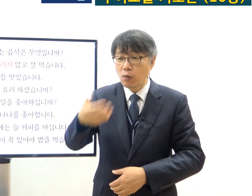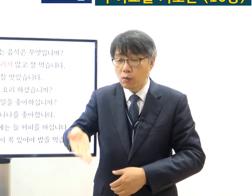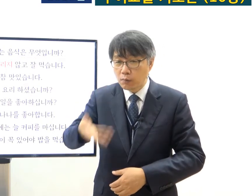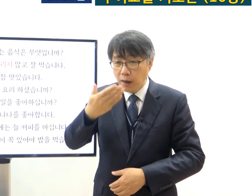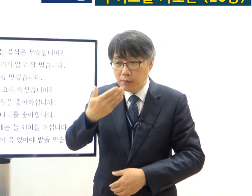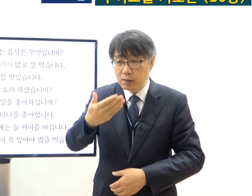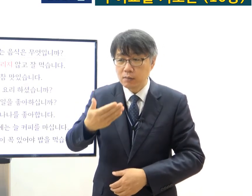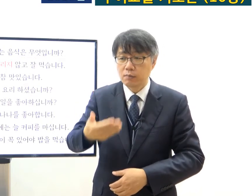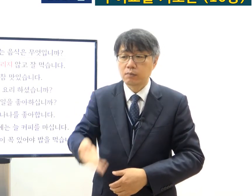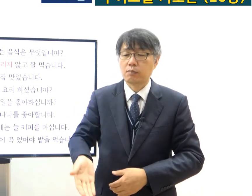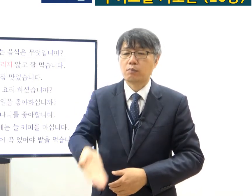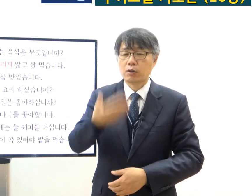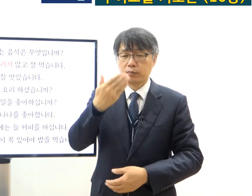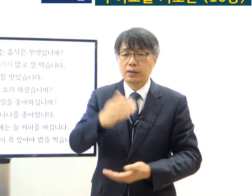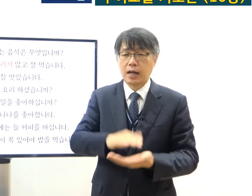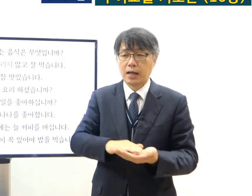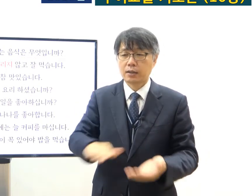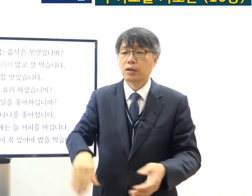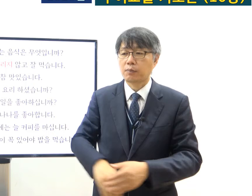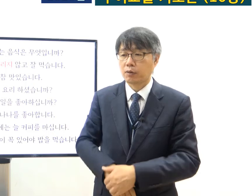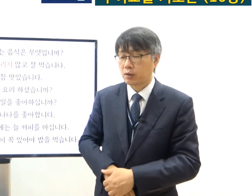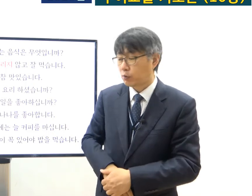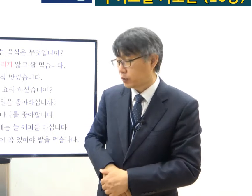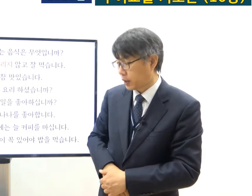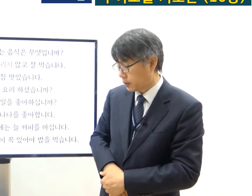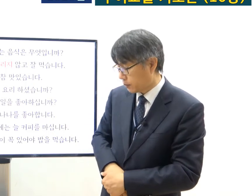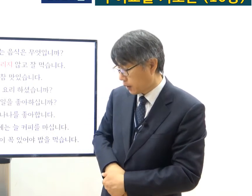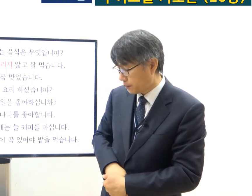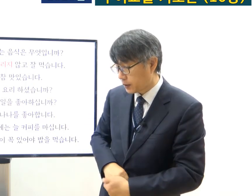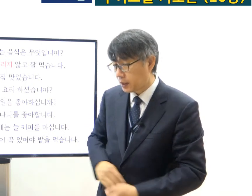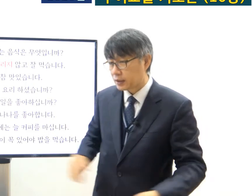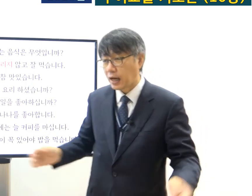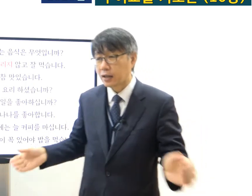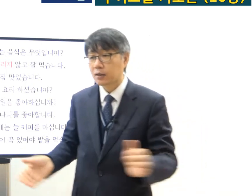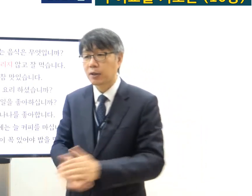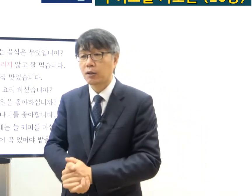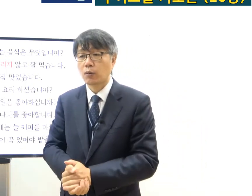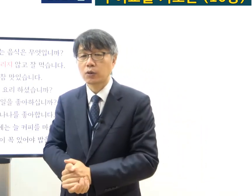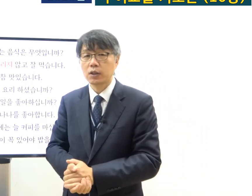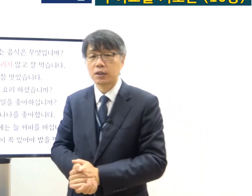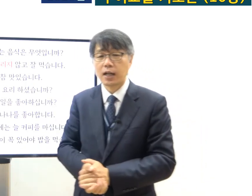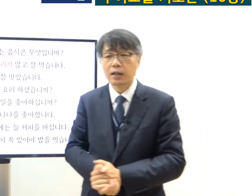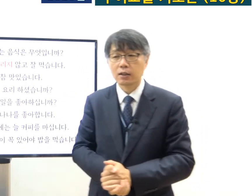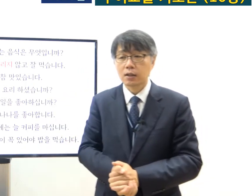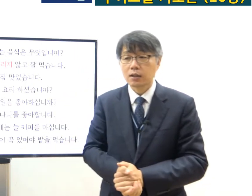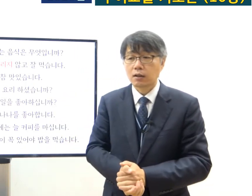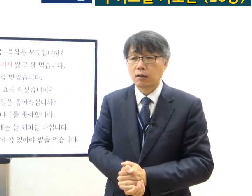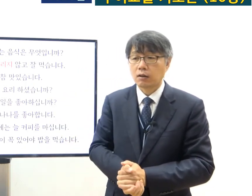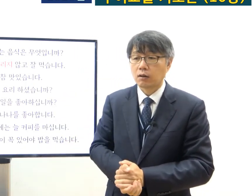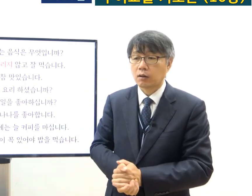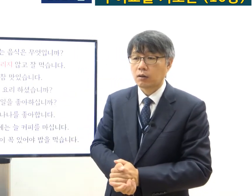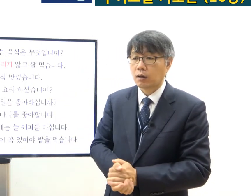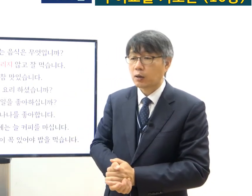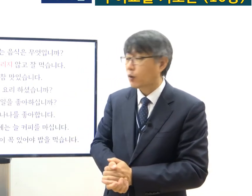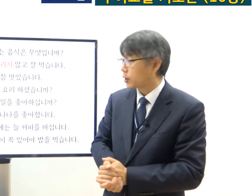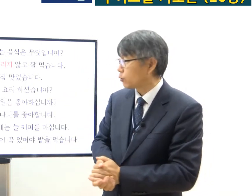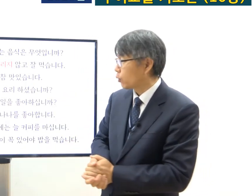쌀하고 밥을 먹습니다. 이렇게 표현해도 되겠습니다. 자, 그러면 오늘 이제 학교가 아니고요.